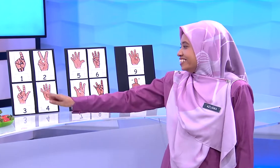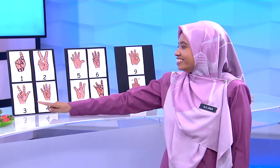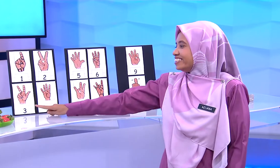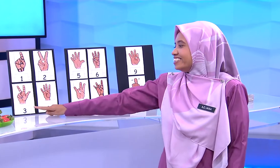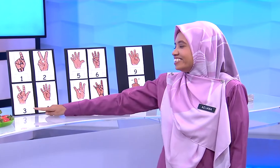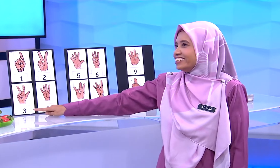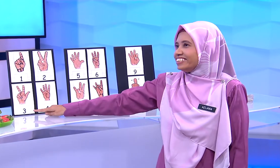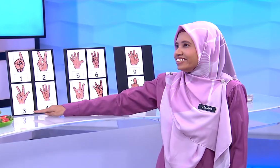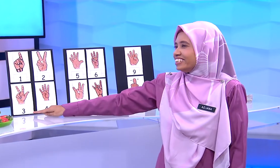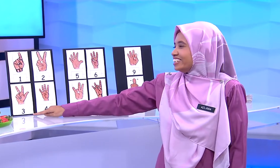123